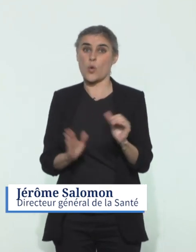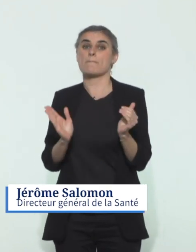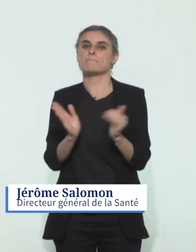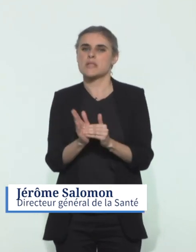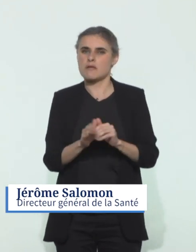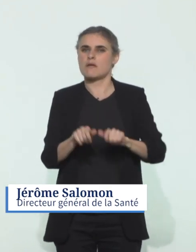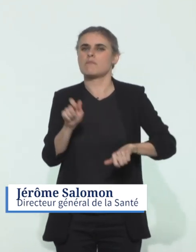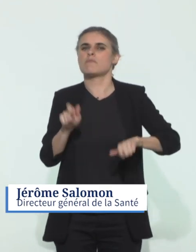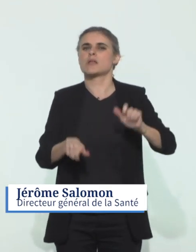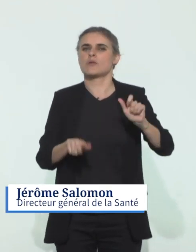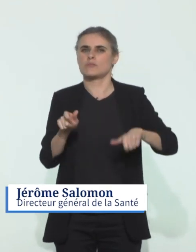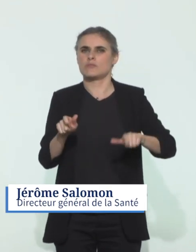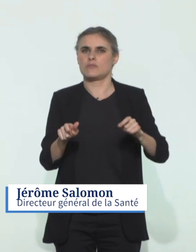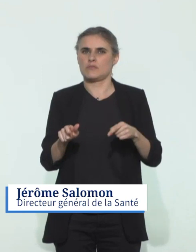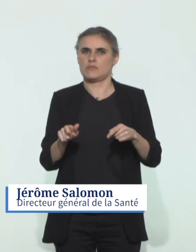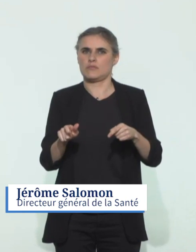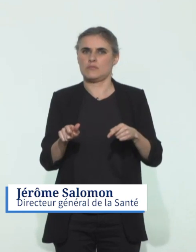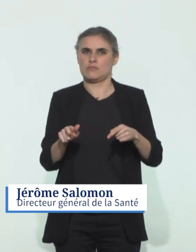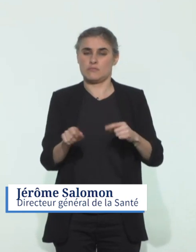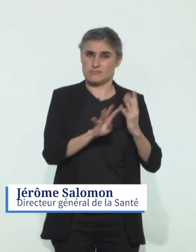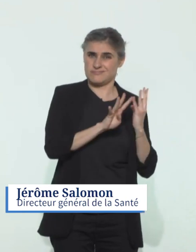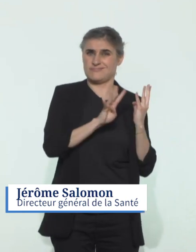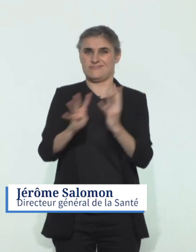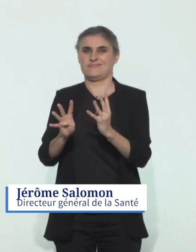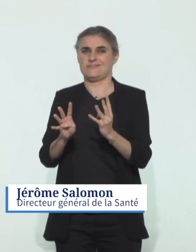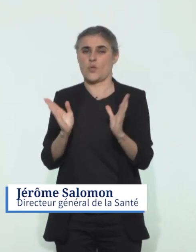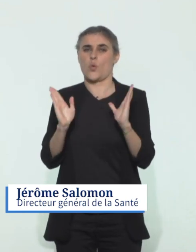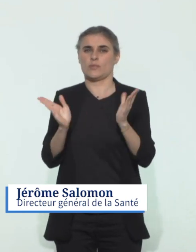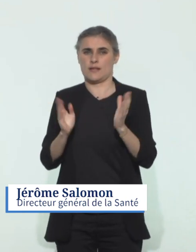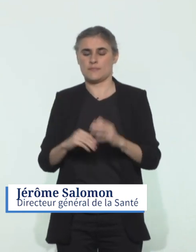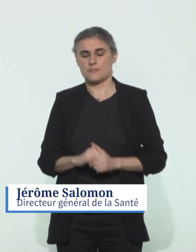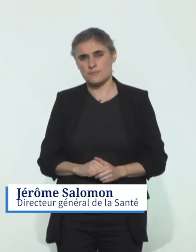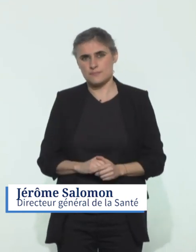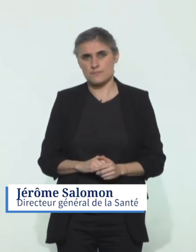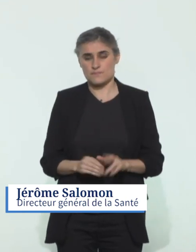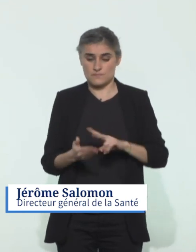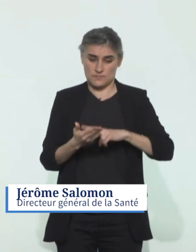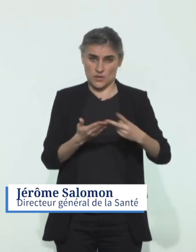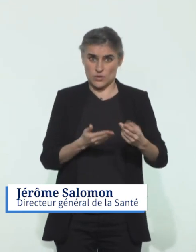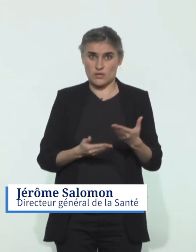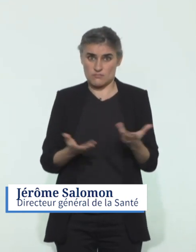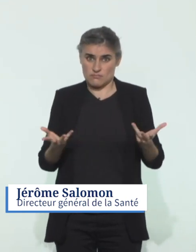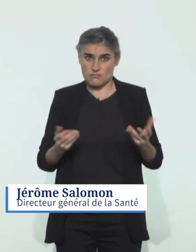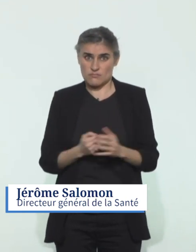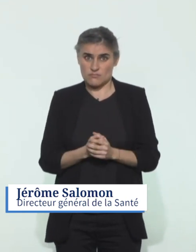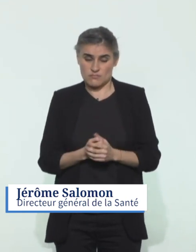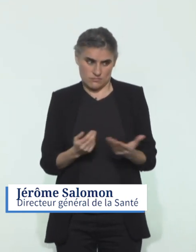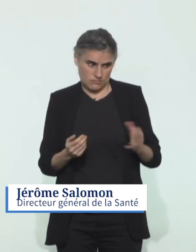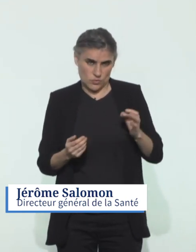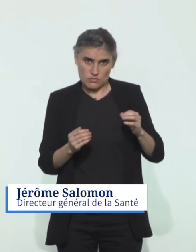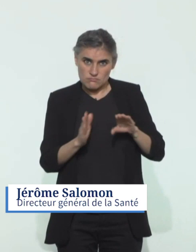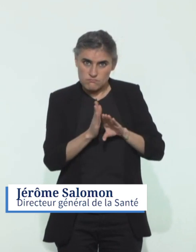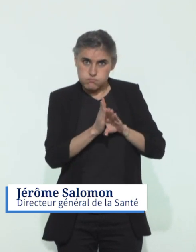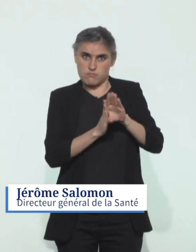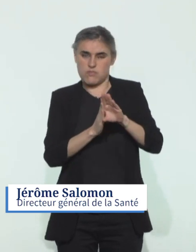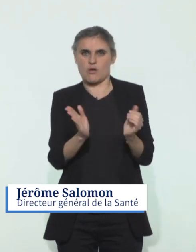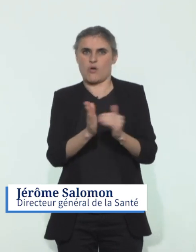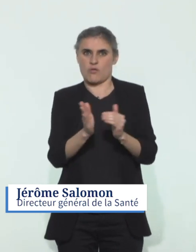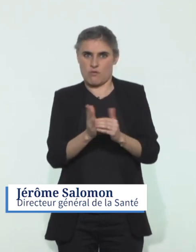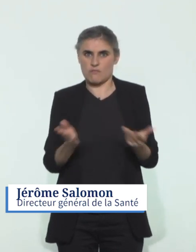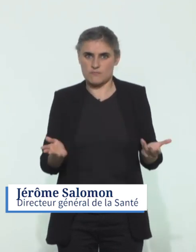personnes qui sont entrées à l'hôpital. Cela représente encore une hausse, encore un solde